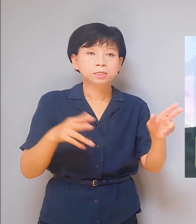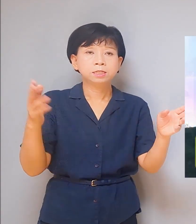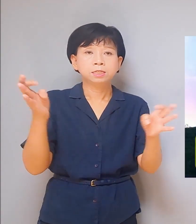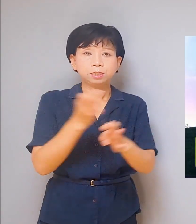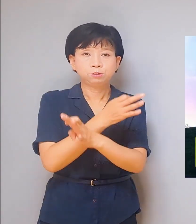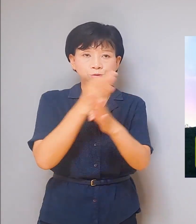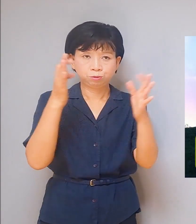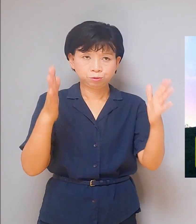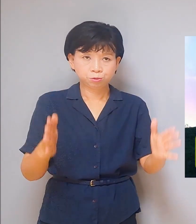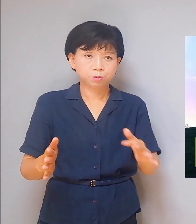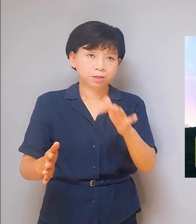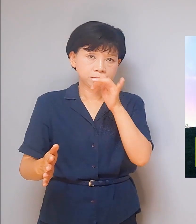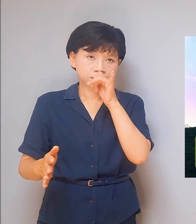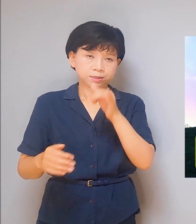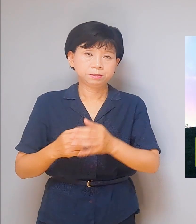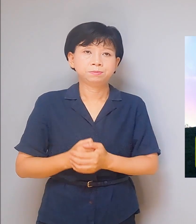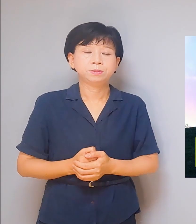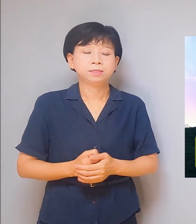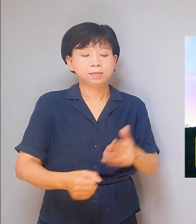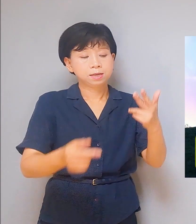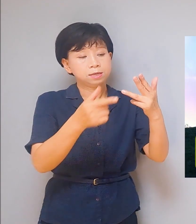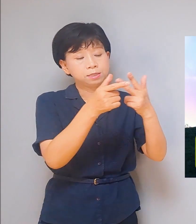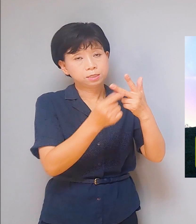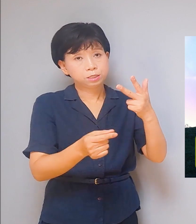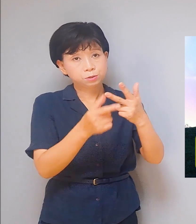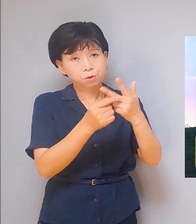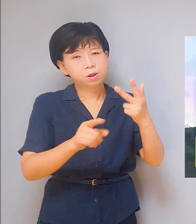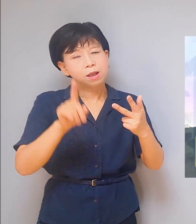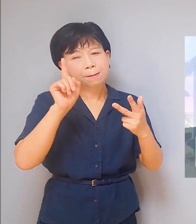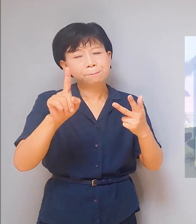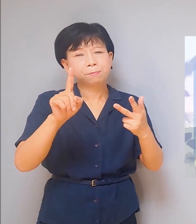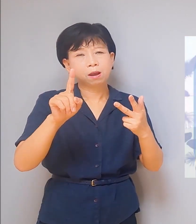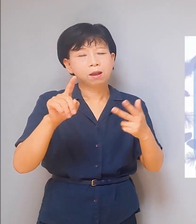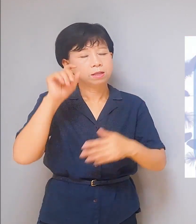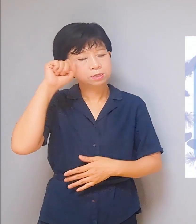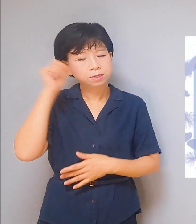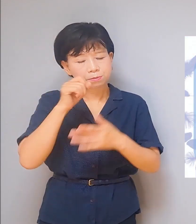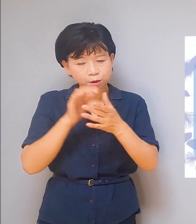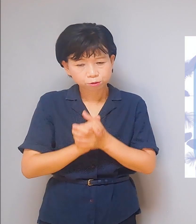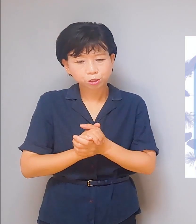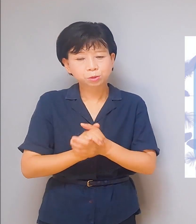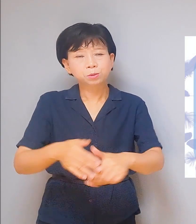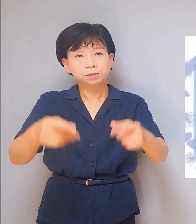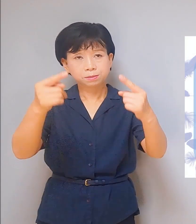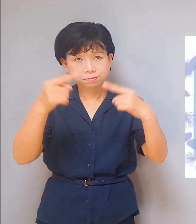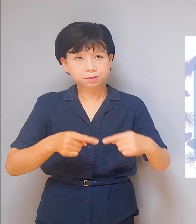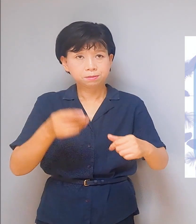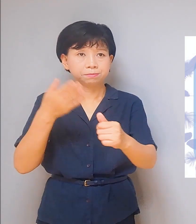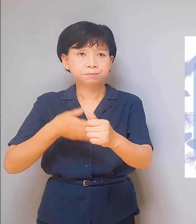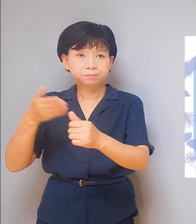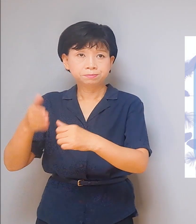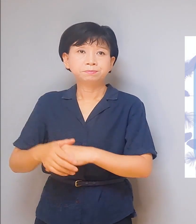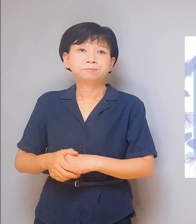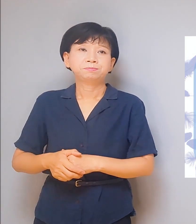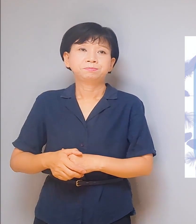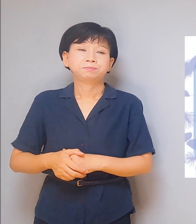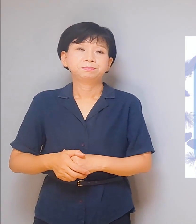바랍니다. 7월 하루라도 새벽을 깨워주시기 바랍니다. 오늘 남녀 선교회 모임이